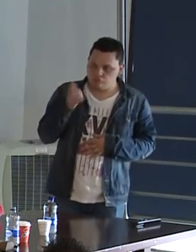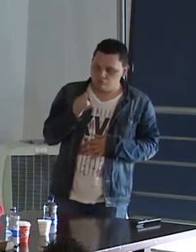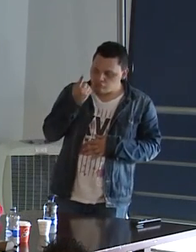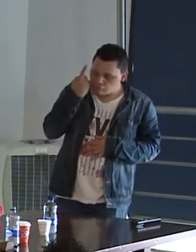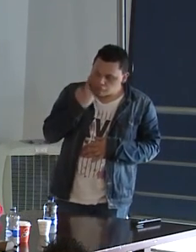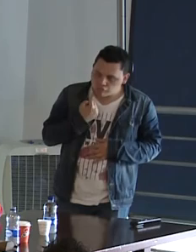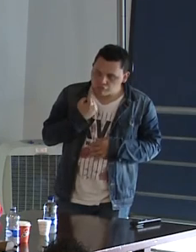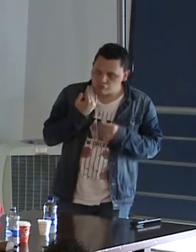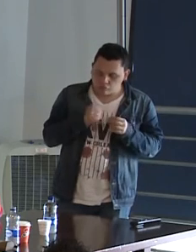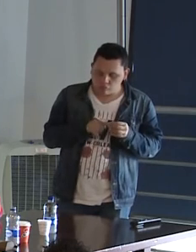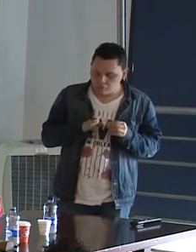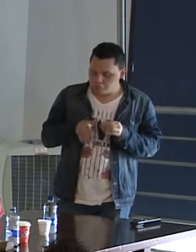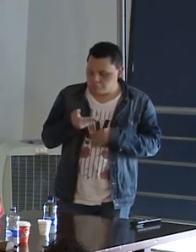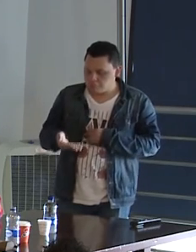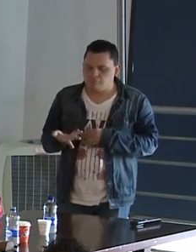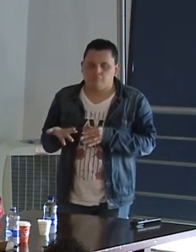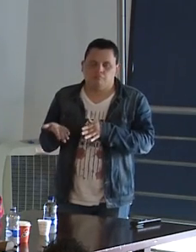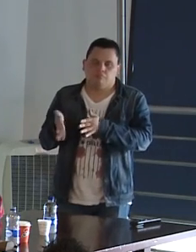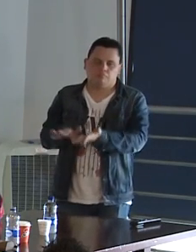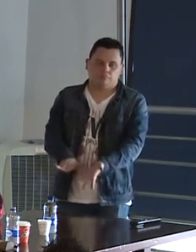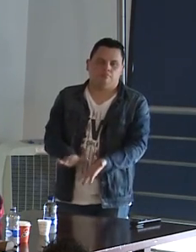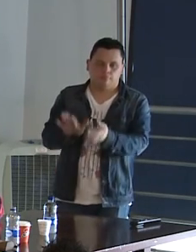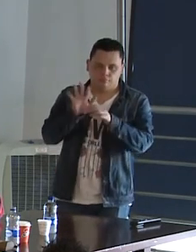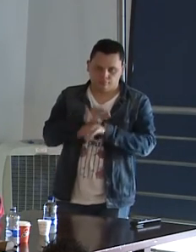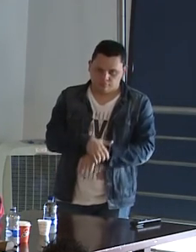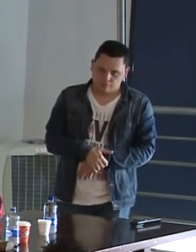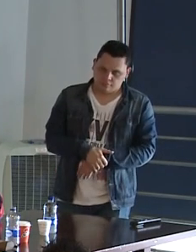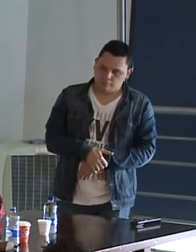un día falleció.